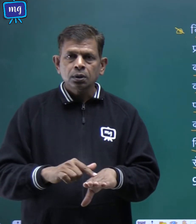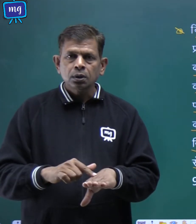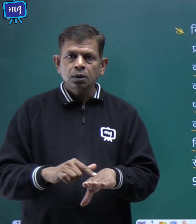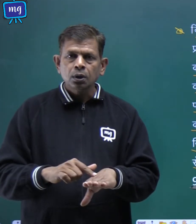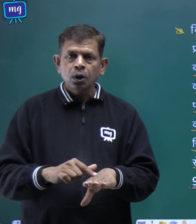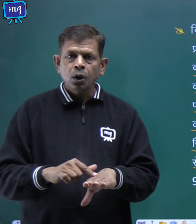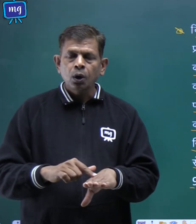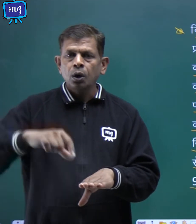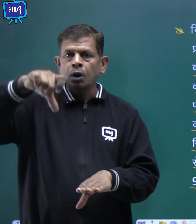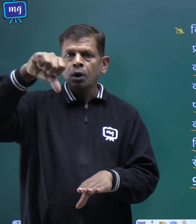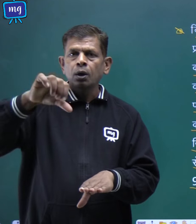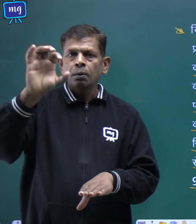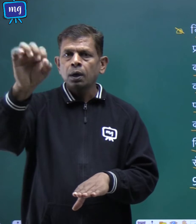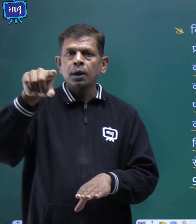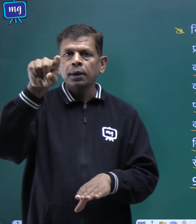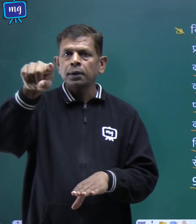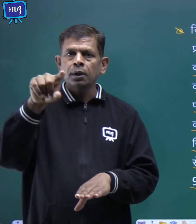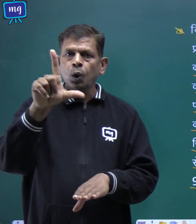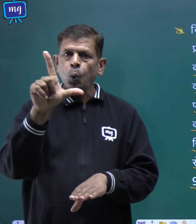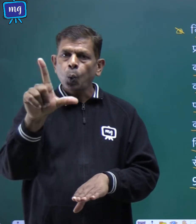90 डिग्री का कोण